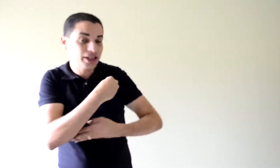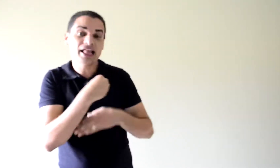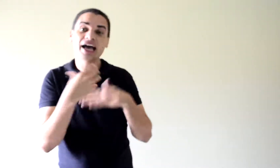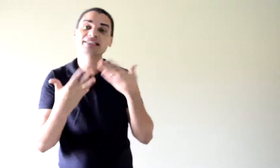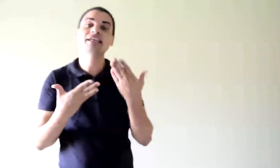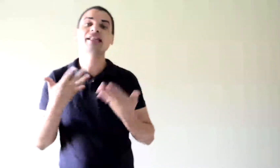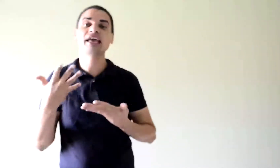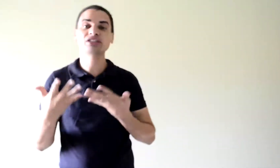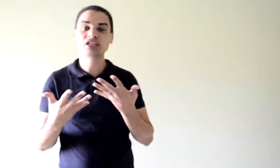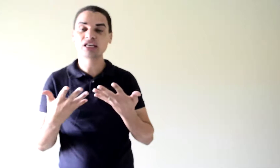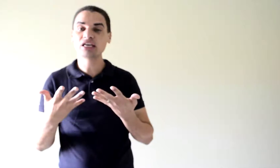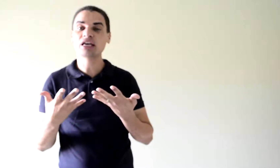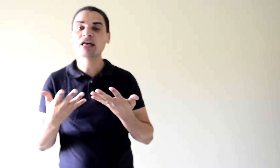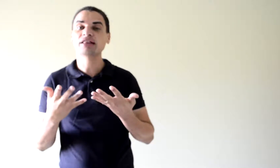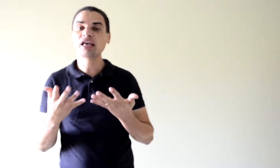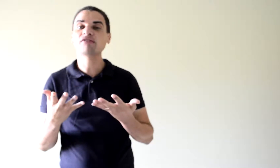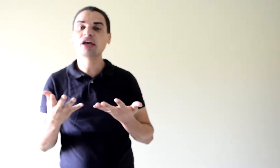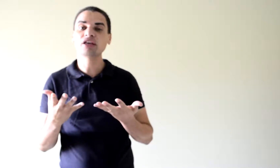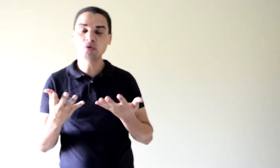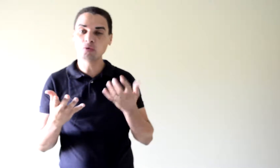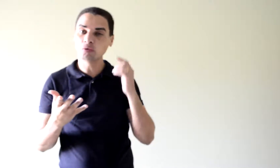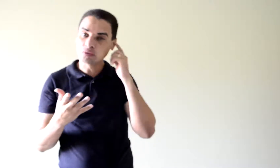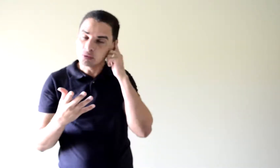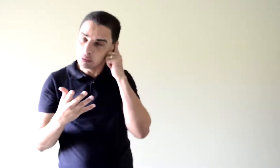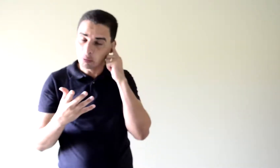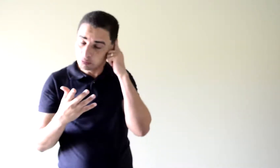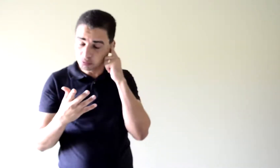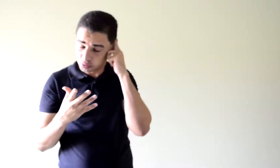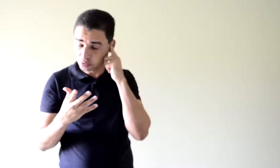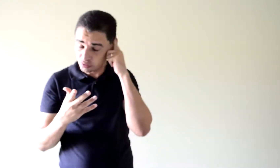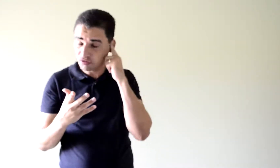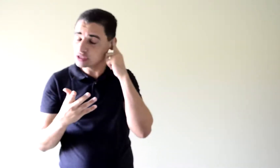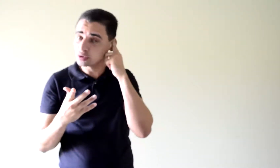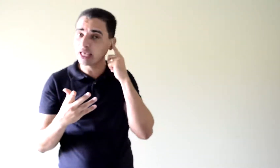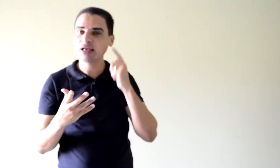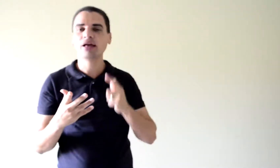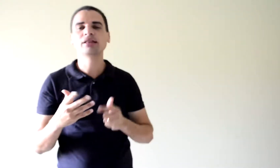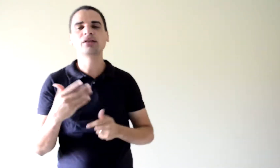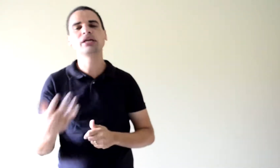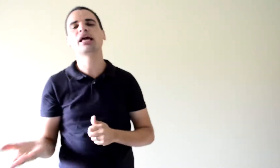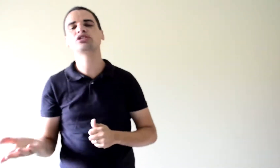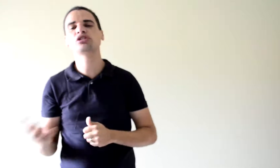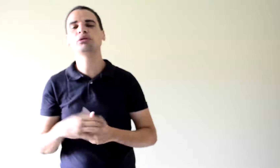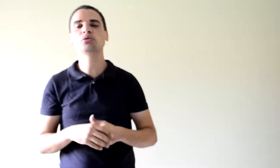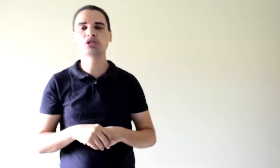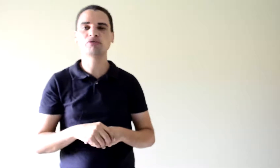dá essa ideia de que teve aí um sufixo, né? Dando a ideia de diminutivo,